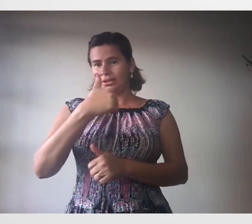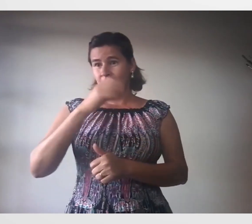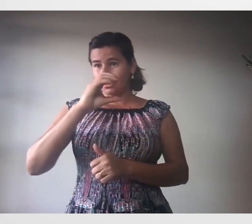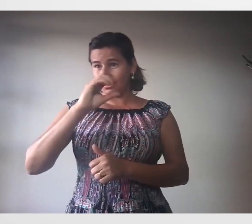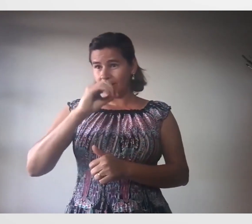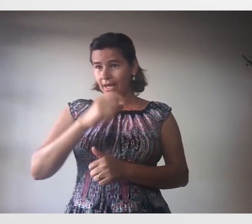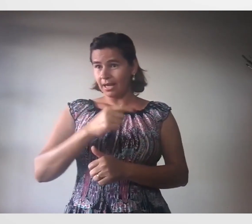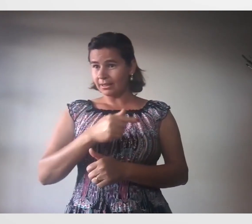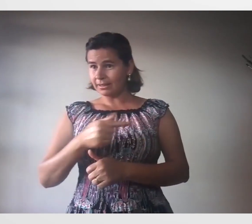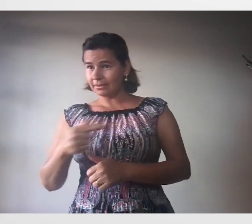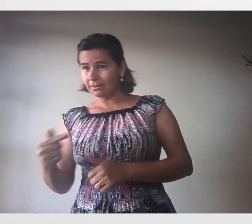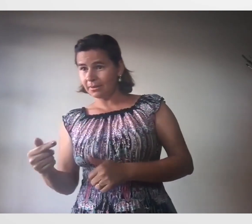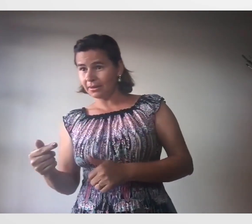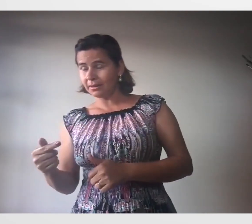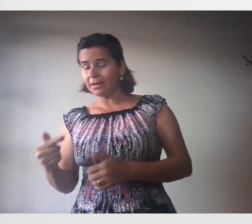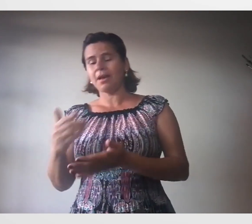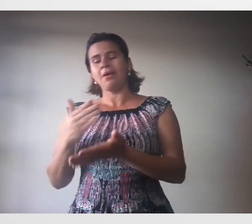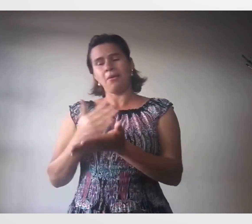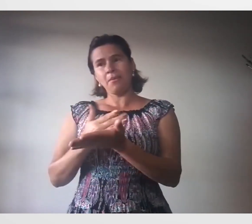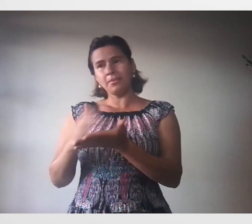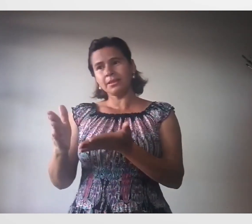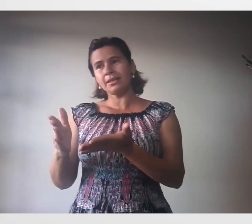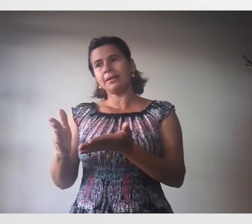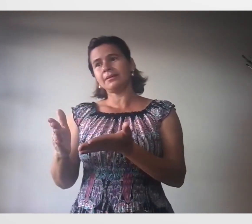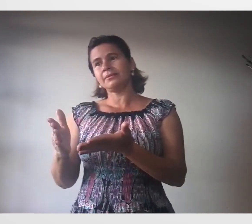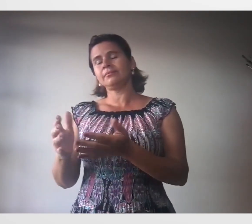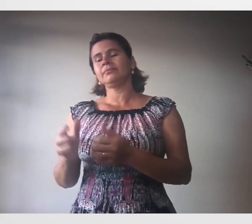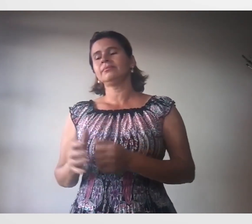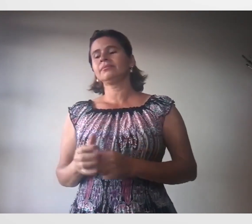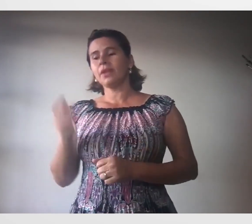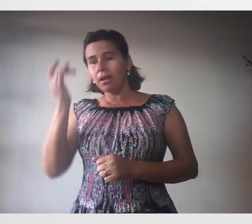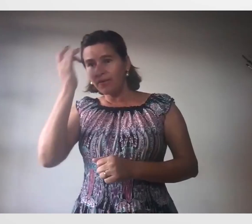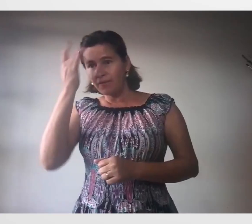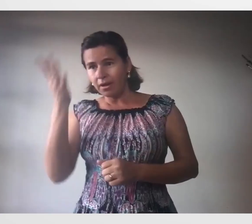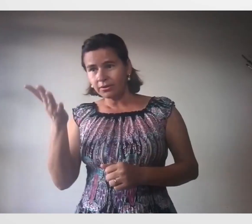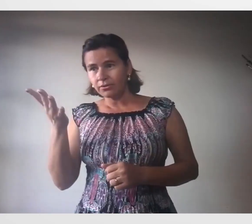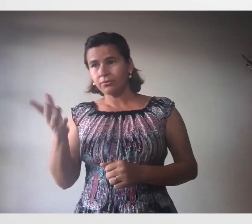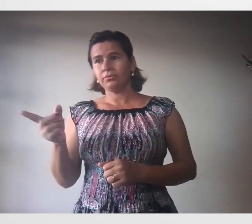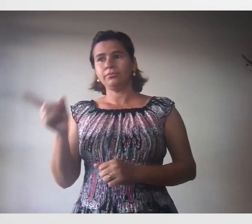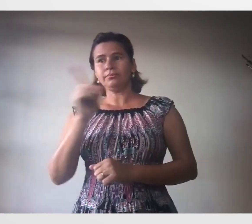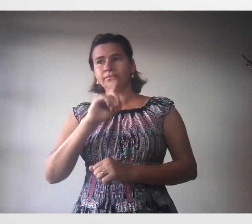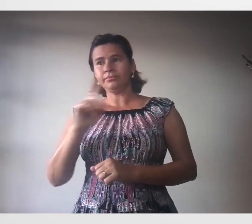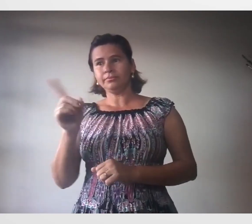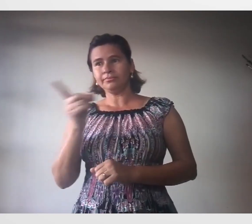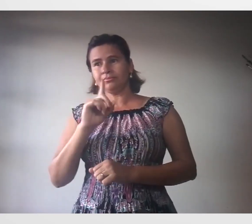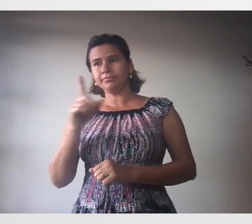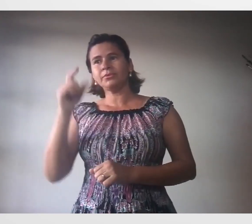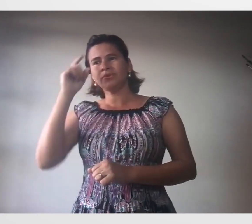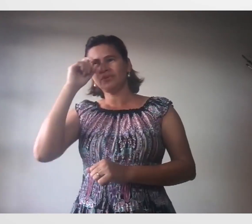Então, no ano de 2017, eu comecei a fazer o método fluente em Libras